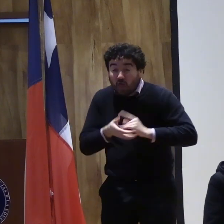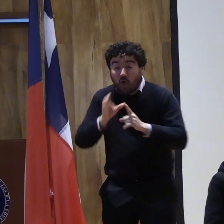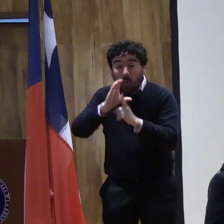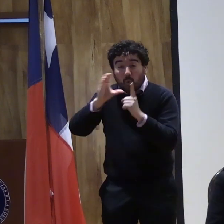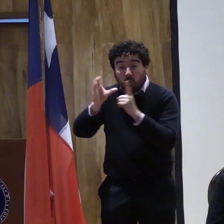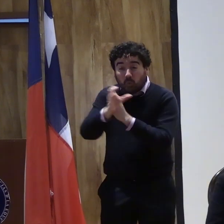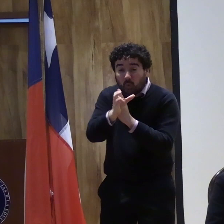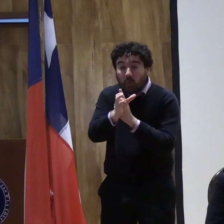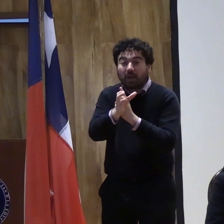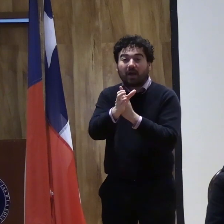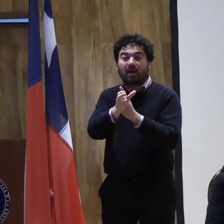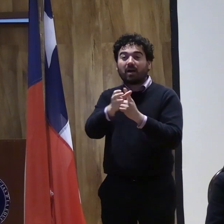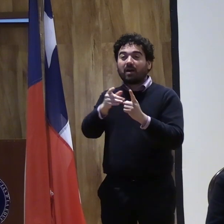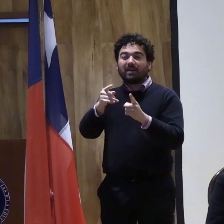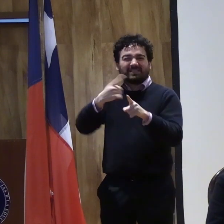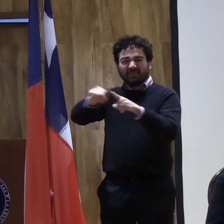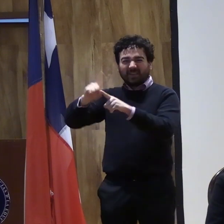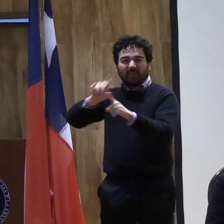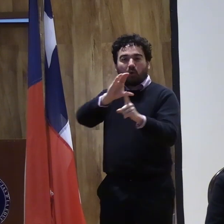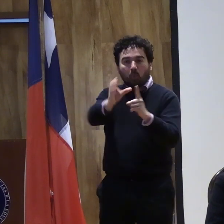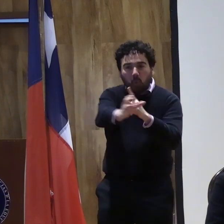antiguas, fue adorado como un dios.